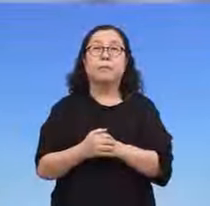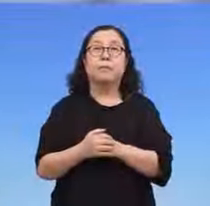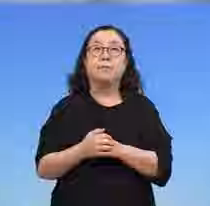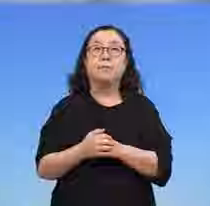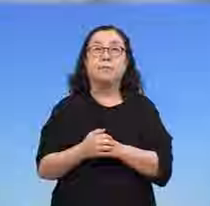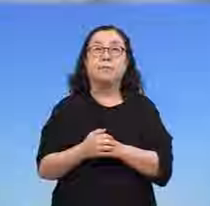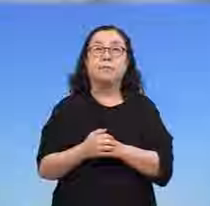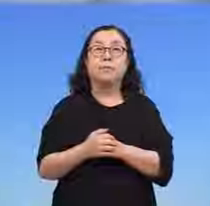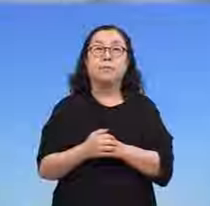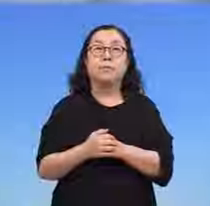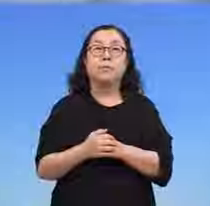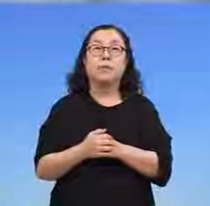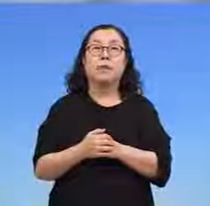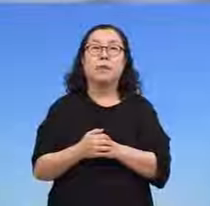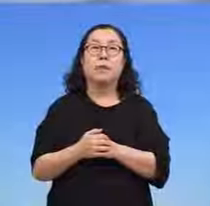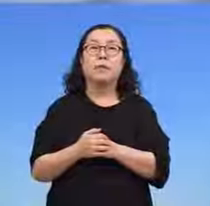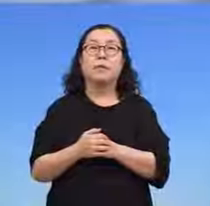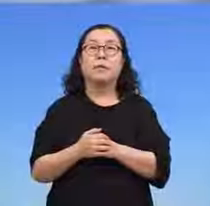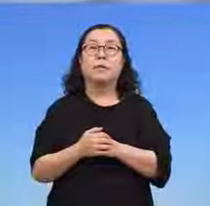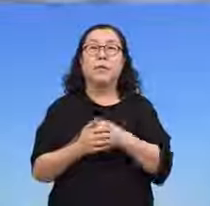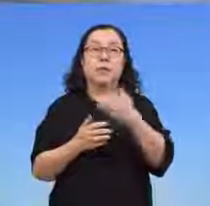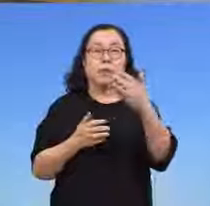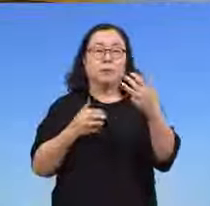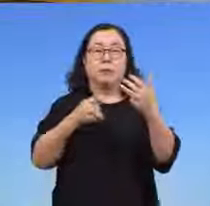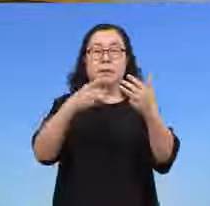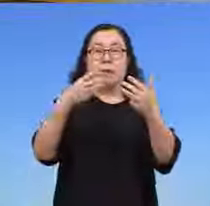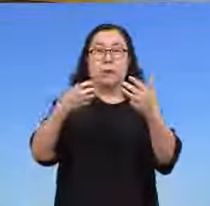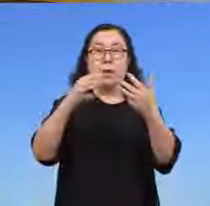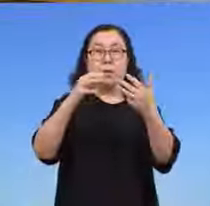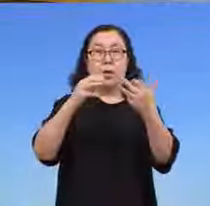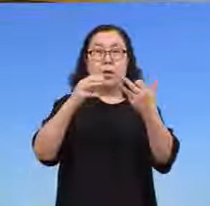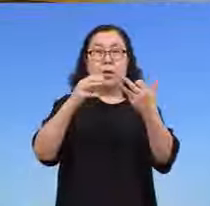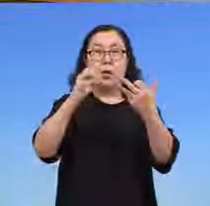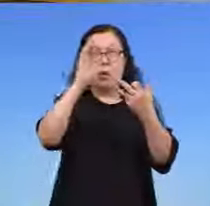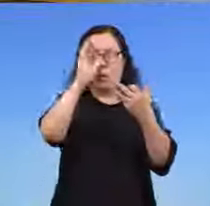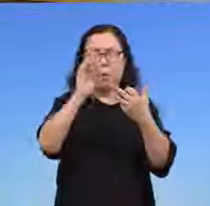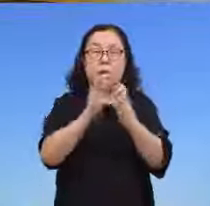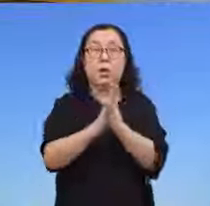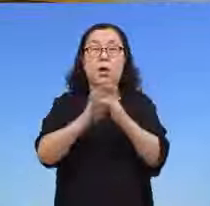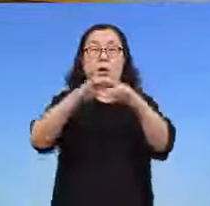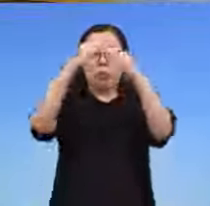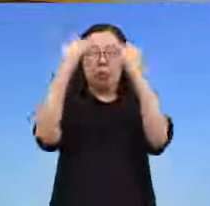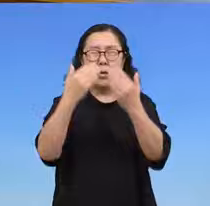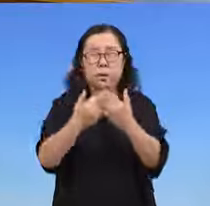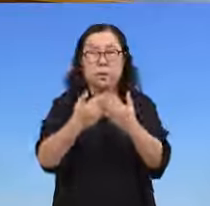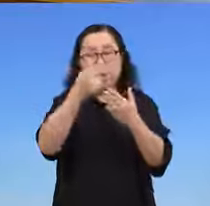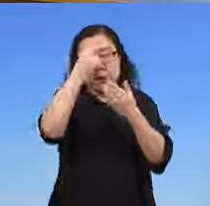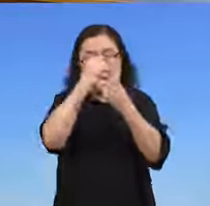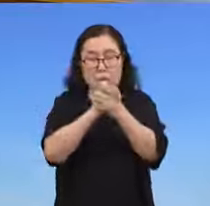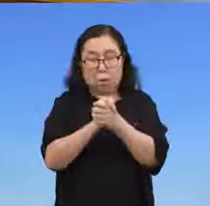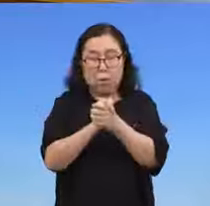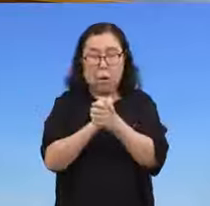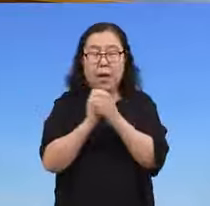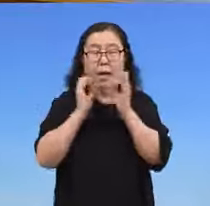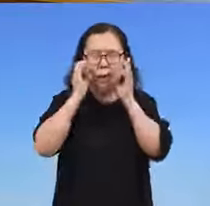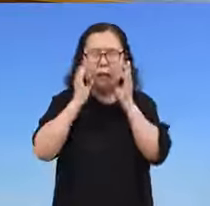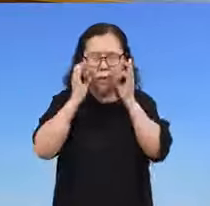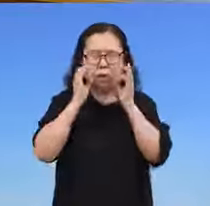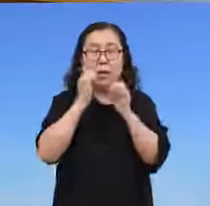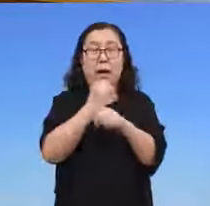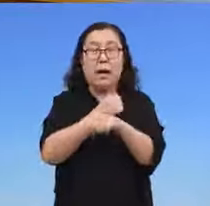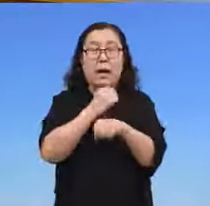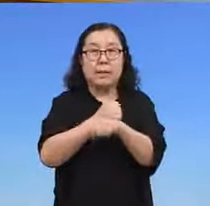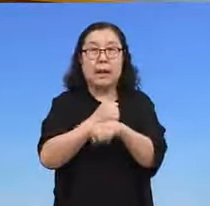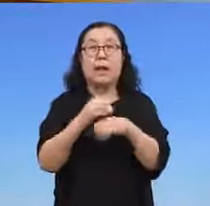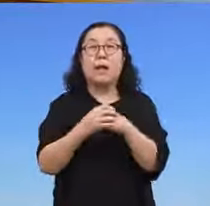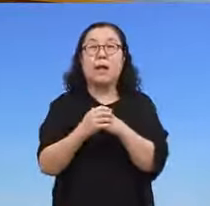근데 여러분 여기서 한 가지요, 18절을 다시 보십시오. 모든 기도와 간구를 하되 항상 성령 안에서